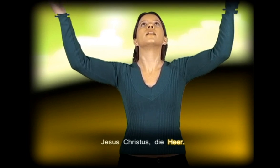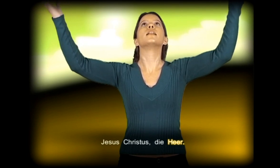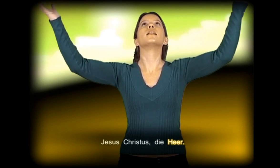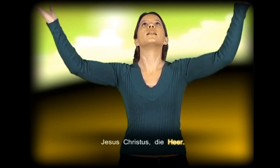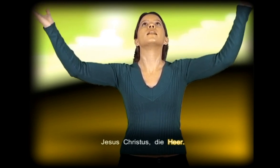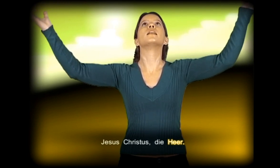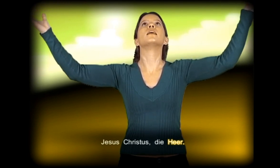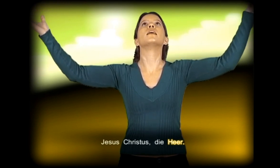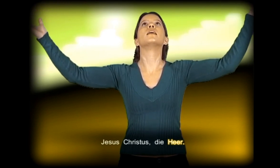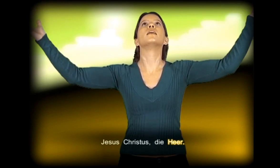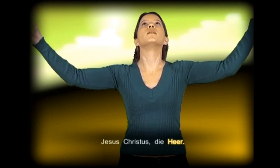Heer.